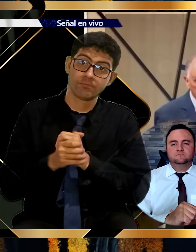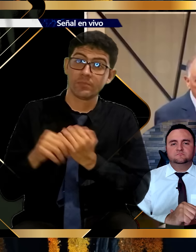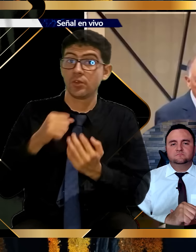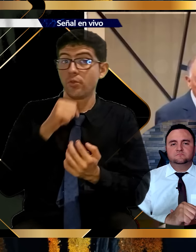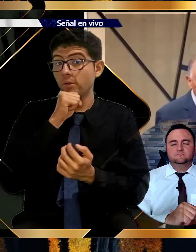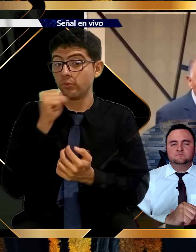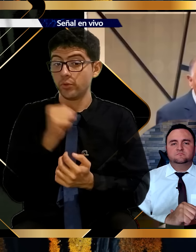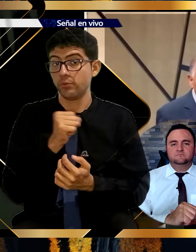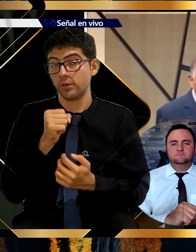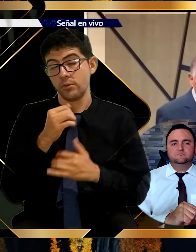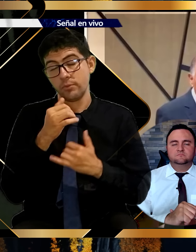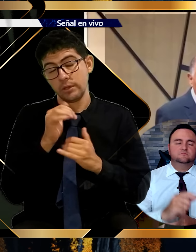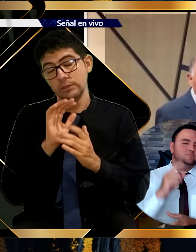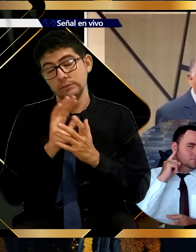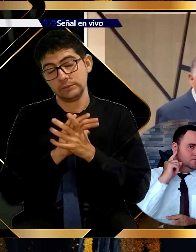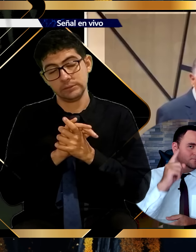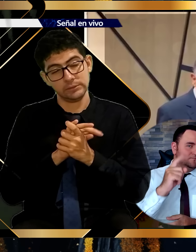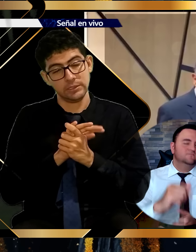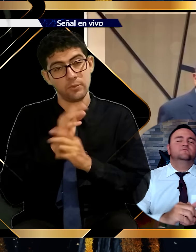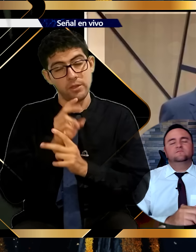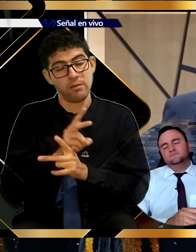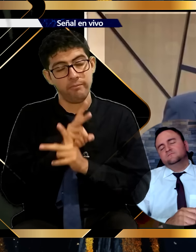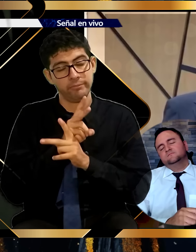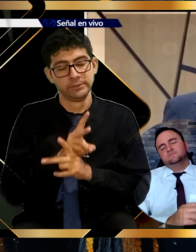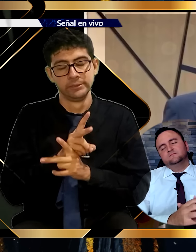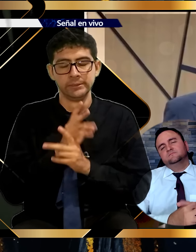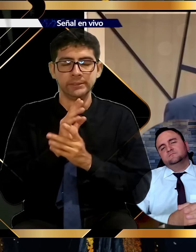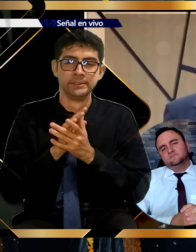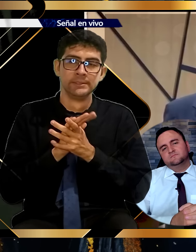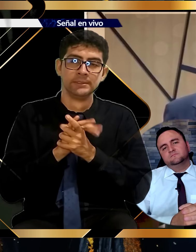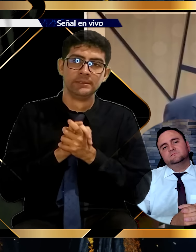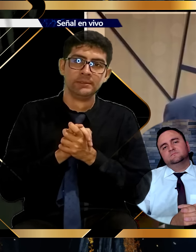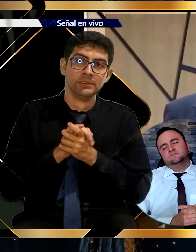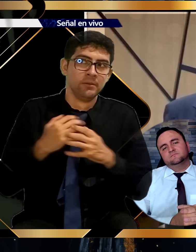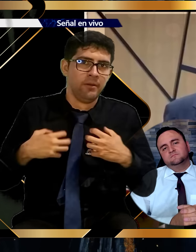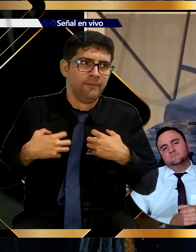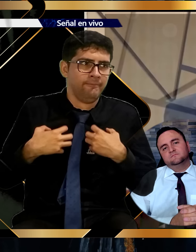más, ¿verdad? Y entonces, ¿qué tengo? ¿Susto?